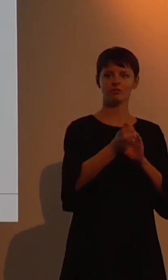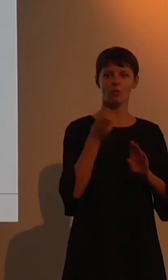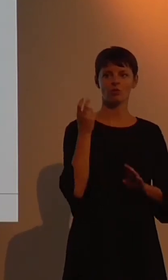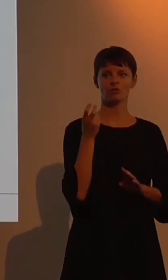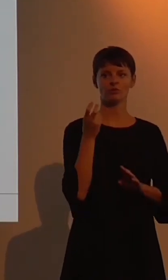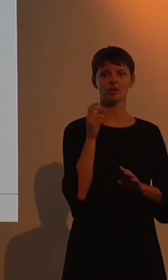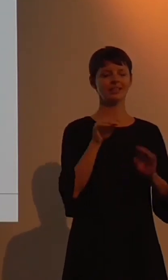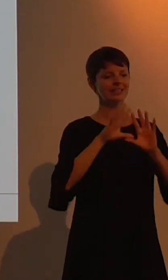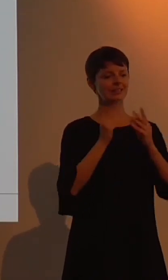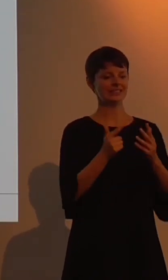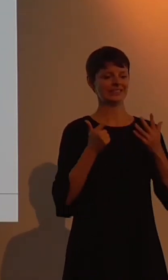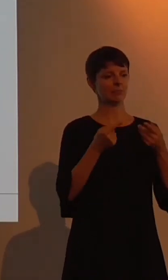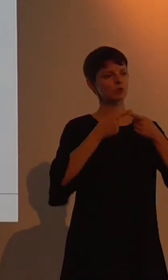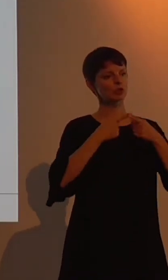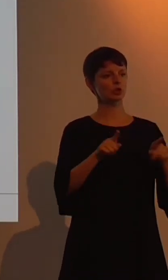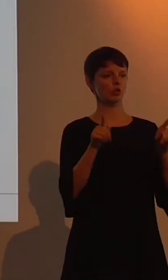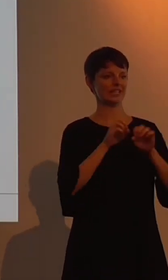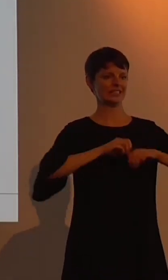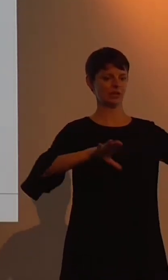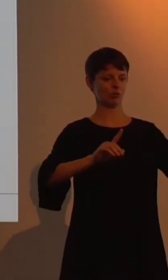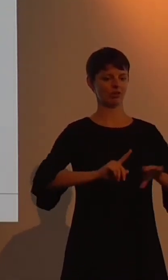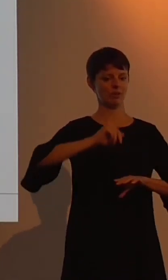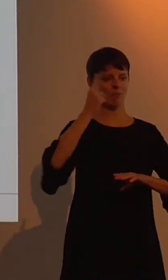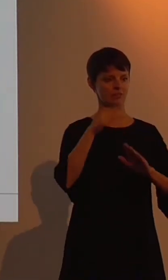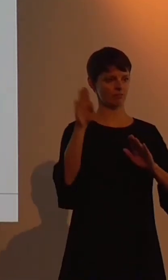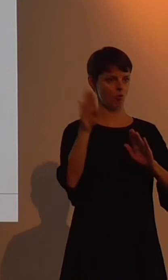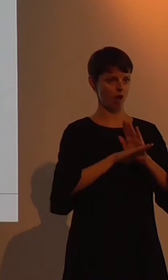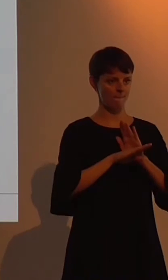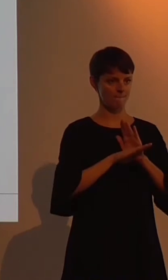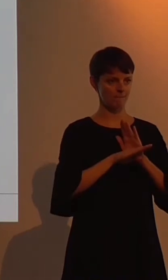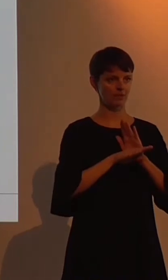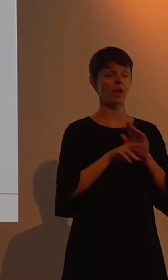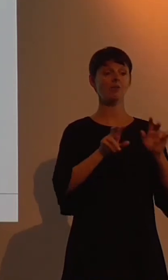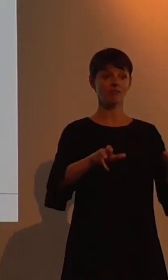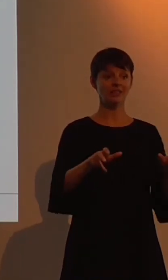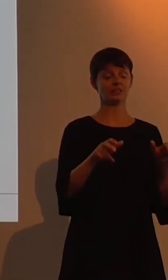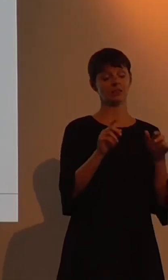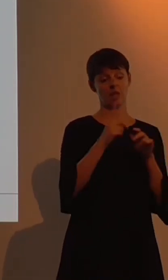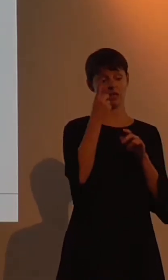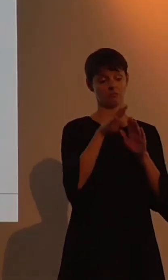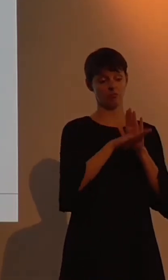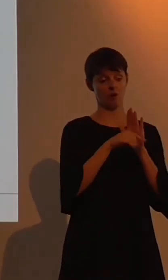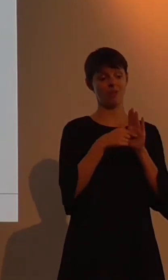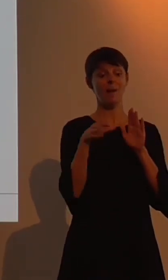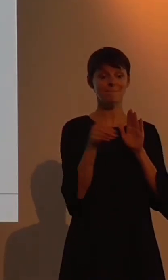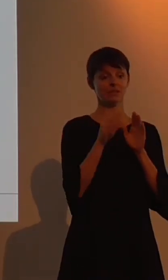die insgesamt 7 Sondersendungen im ersten im Fernsehen, im ersten ausgestrahlt werden, auch mit Gebärdensprache